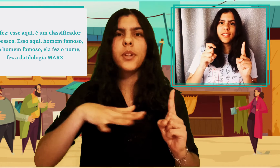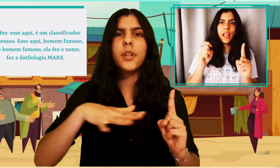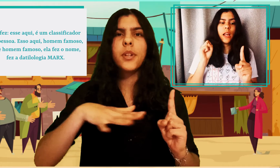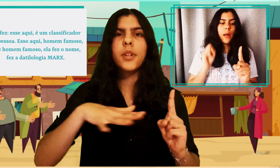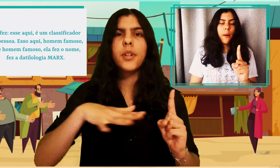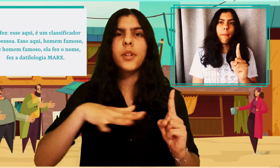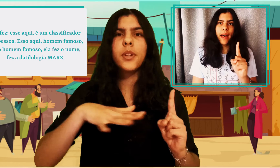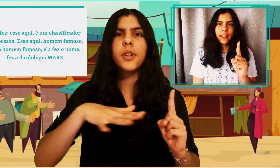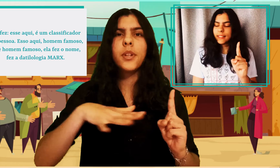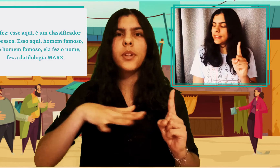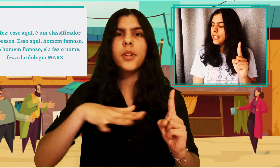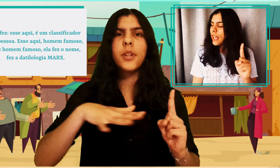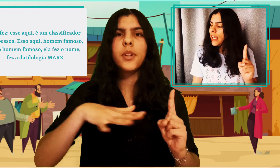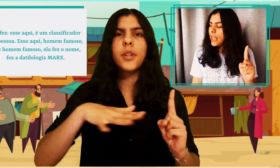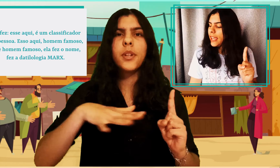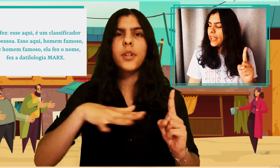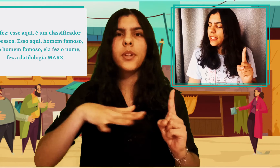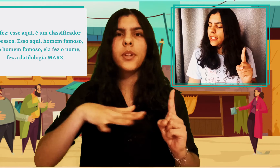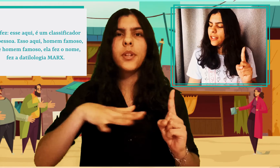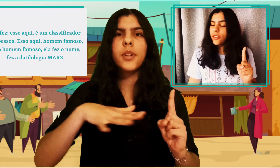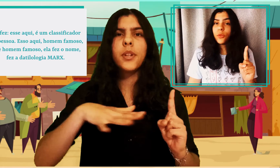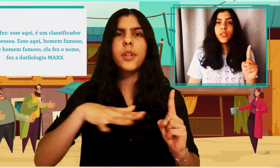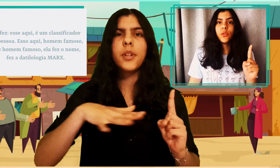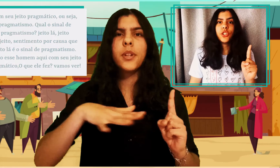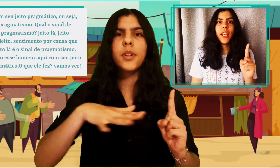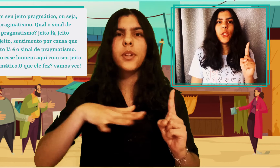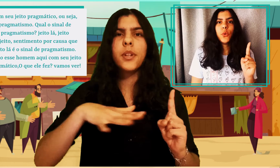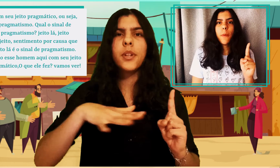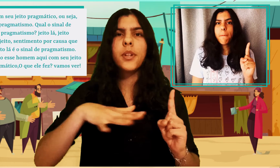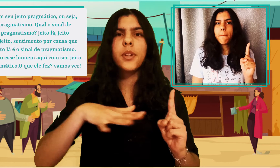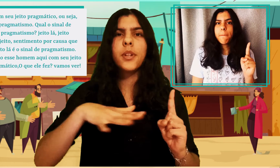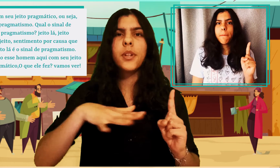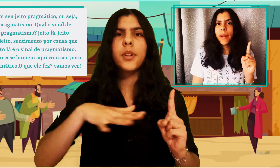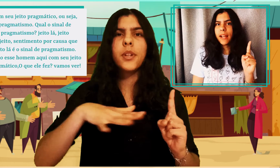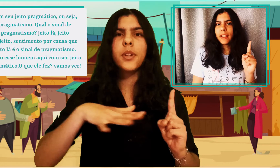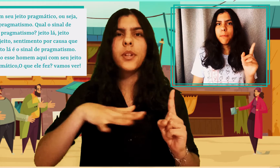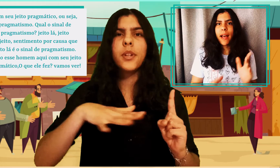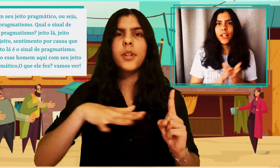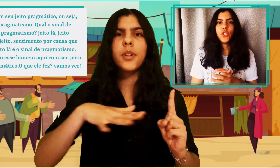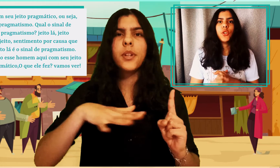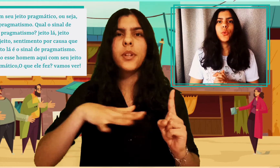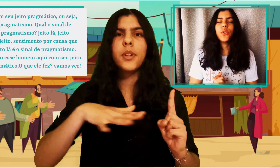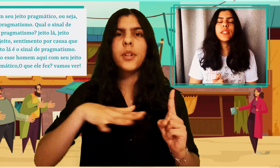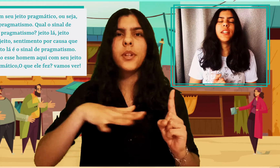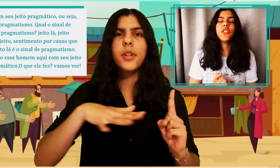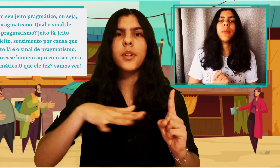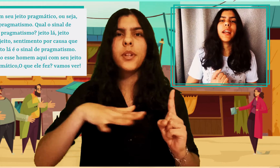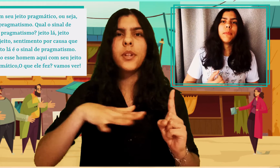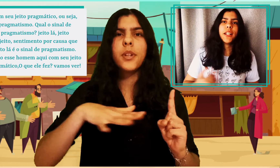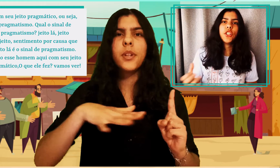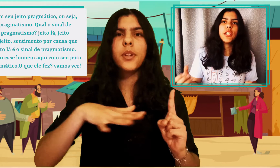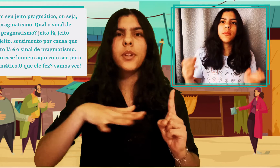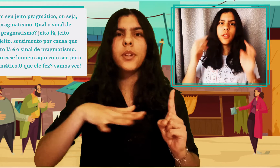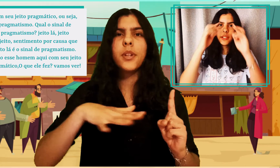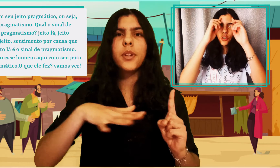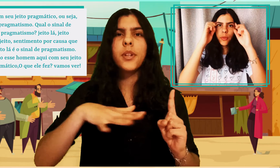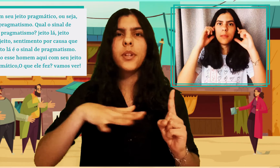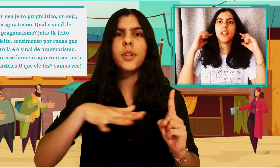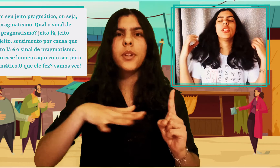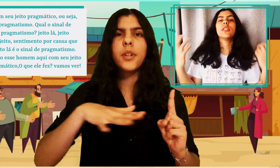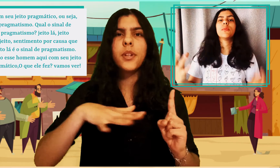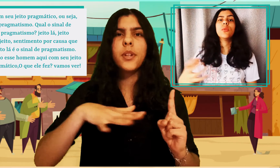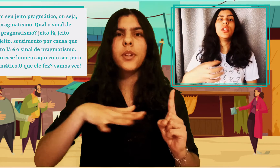M-A-R-X. Max, ele, com seu jeito pragmático, ou seja, pragmatismo. Qual é o sinal